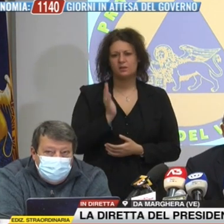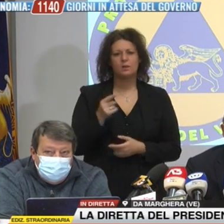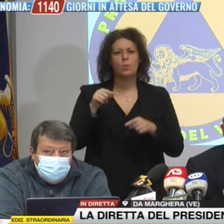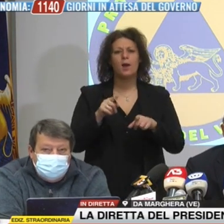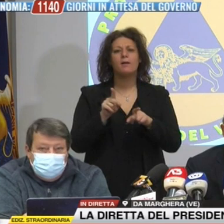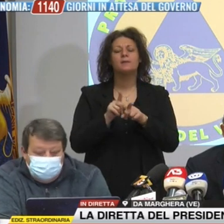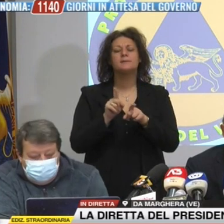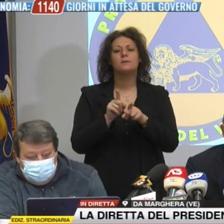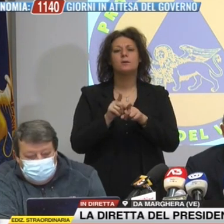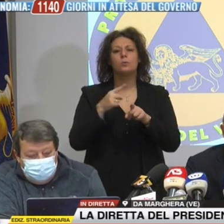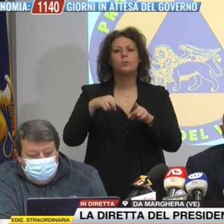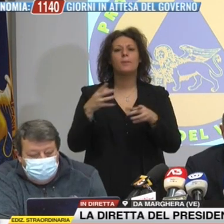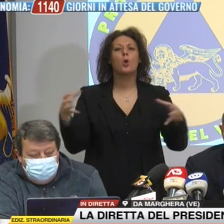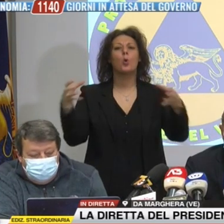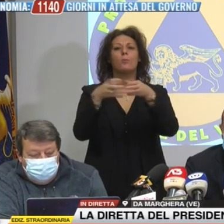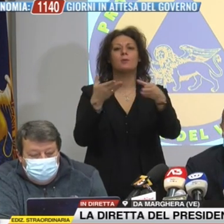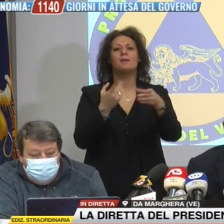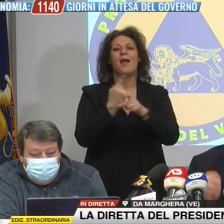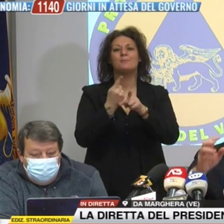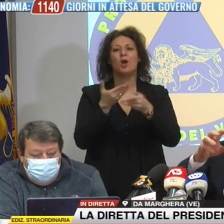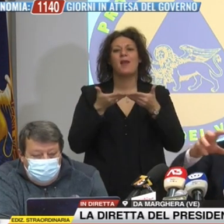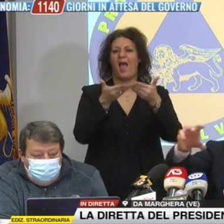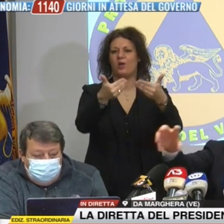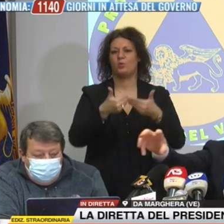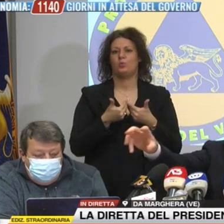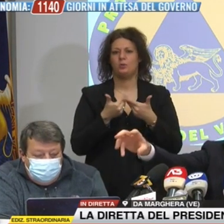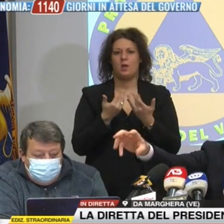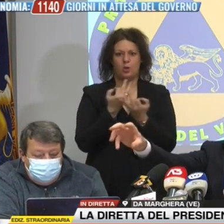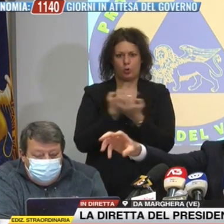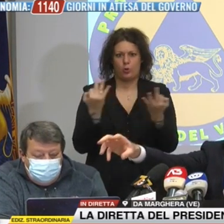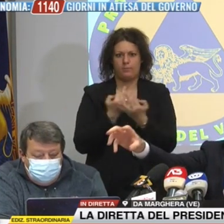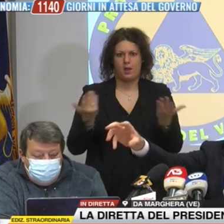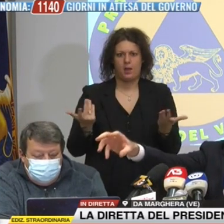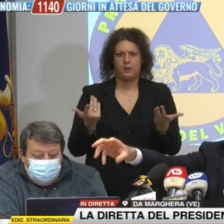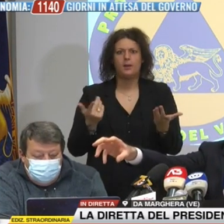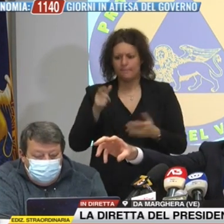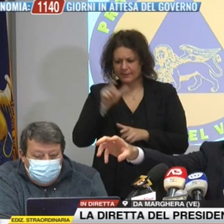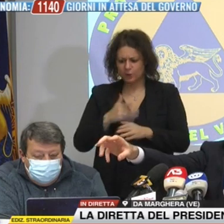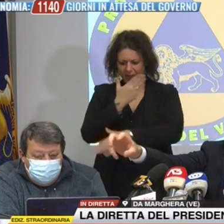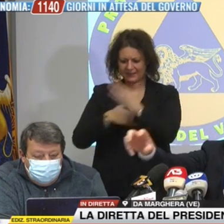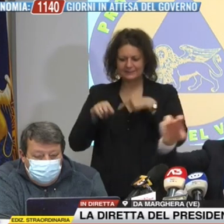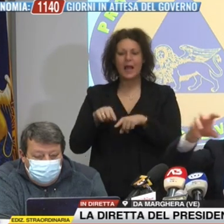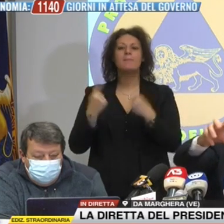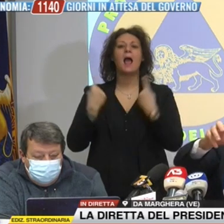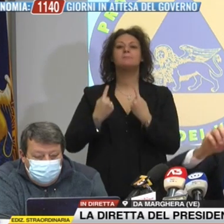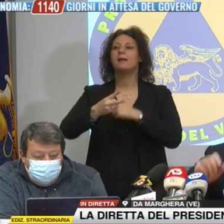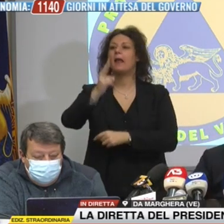è inevitabile che poi va a finire male, no? Perché c'è giustamente il disabile che si positivizza perché nessuno